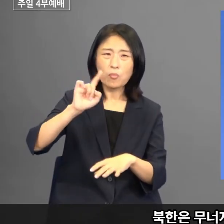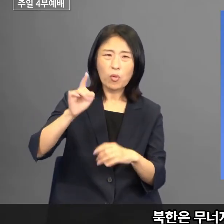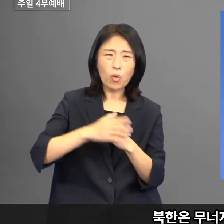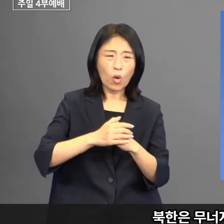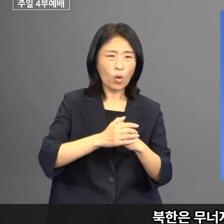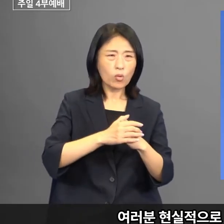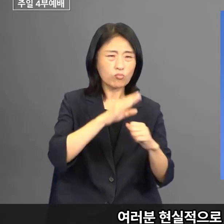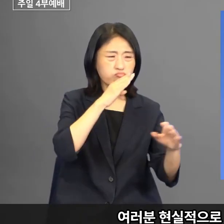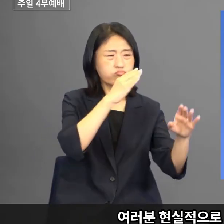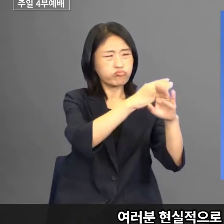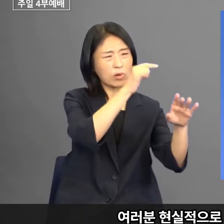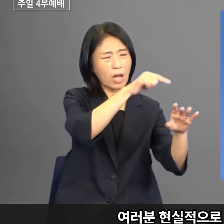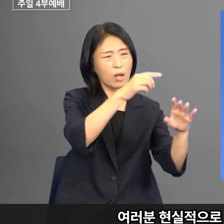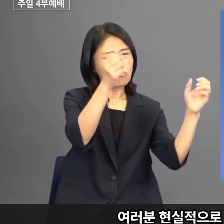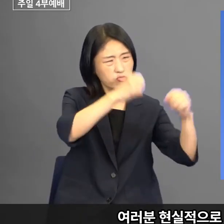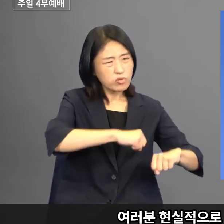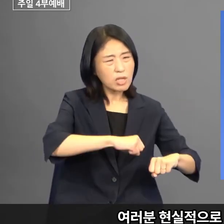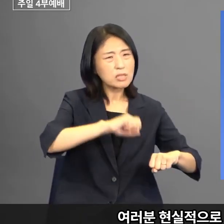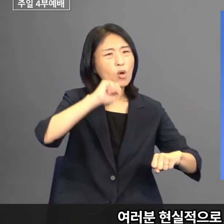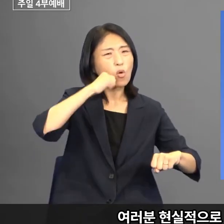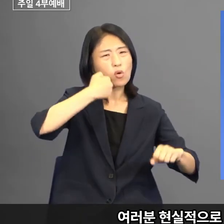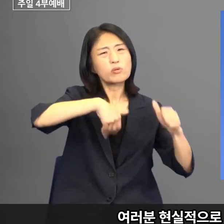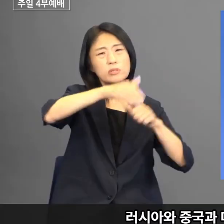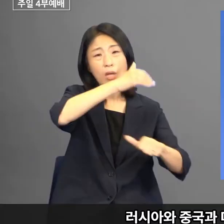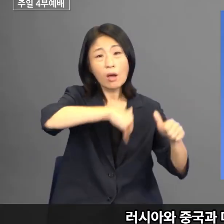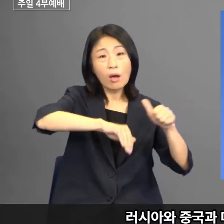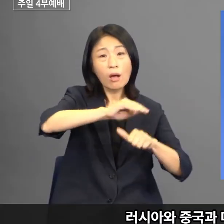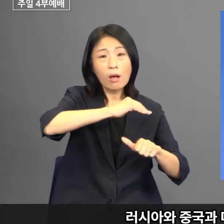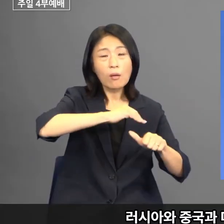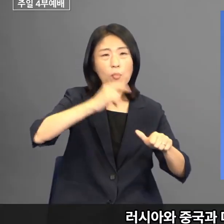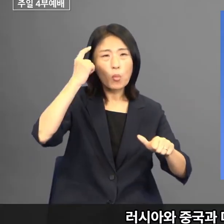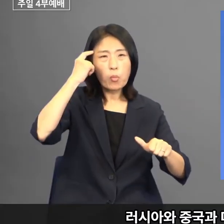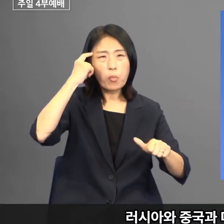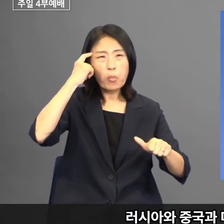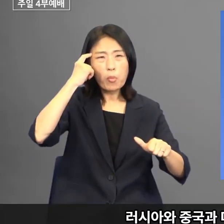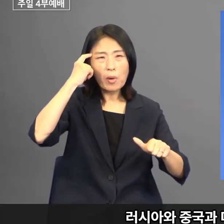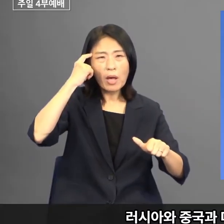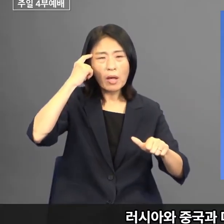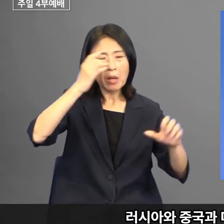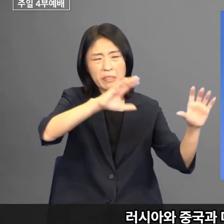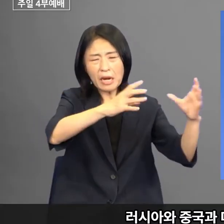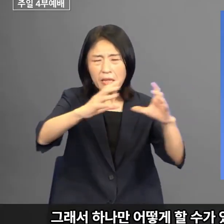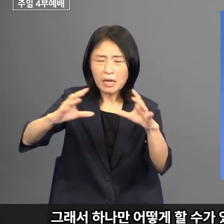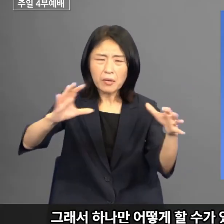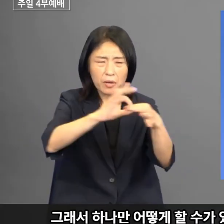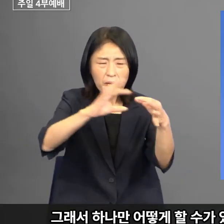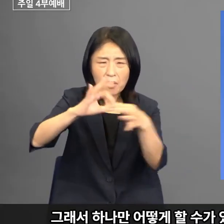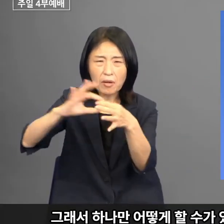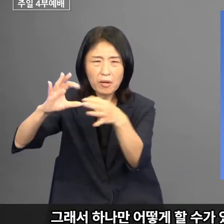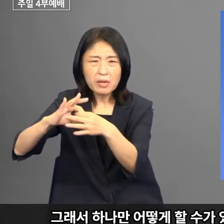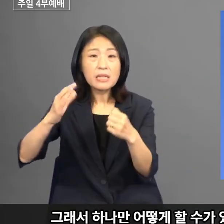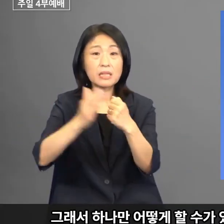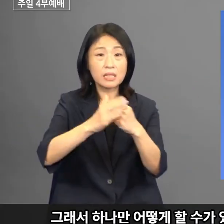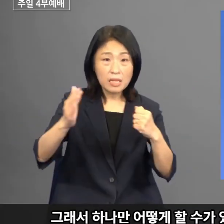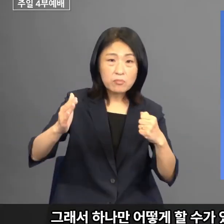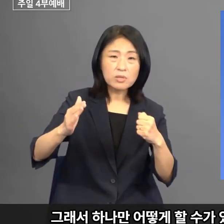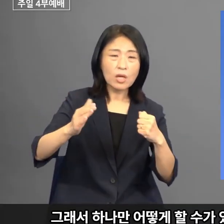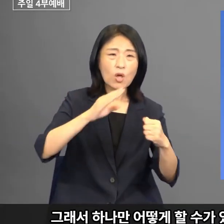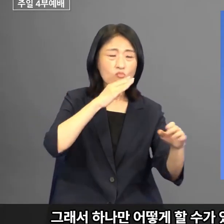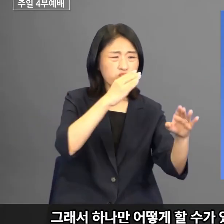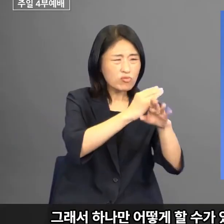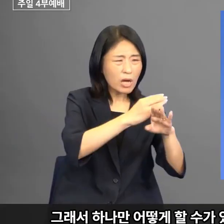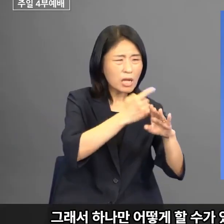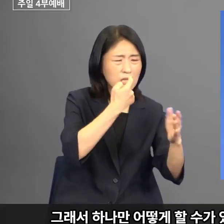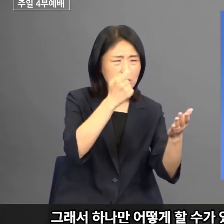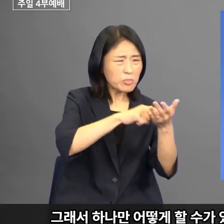않을 겁니다. 여러분, 현실적으로 그건 맞을 수도 있어요. 러시아와 중국과 다 연결되어 있거든요. 그래서 하나만